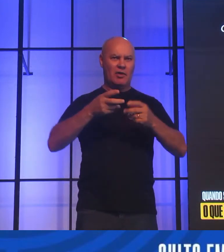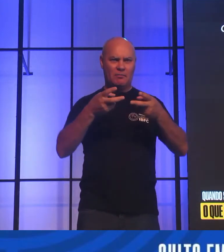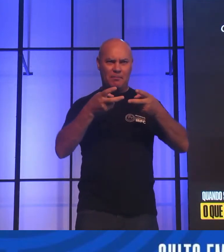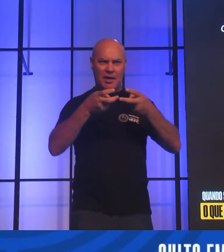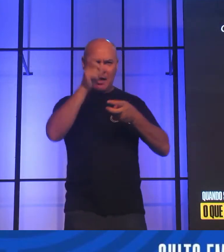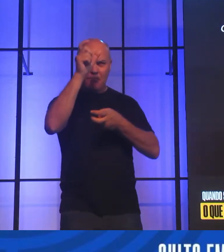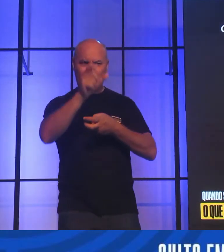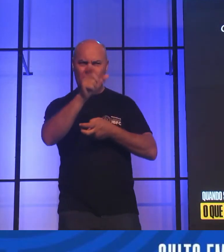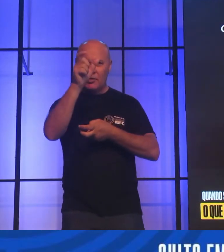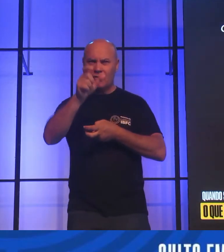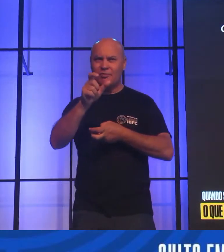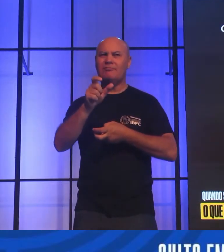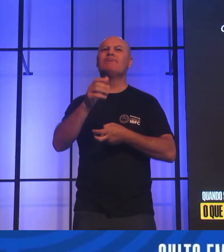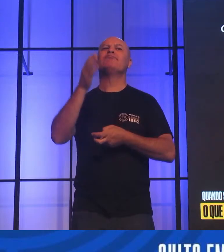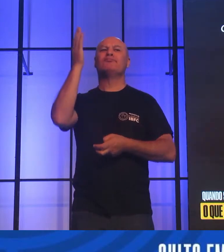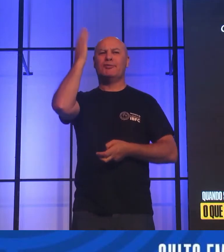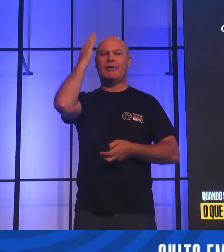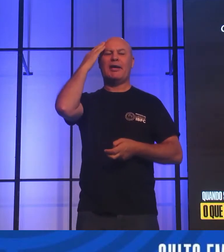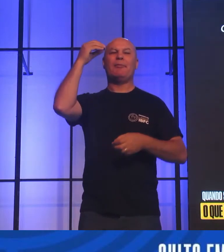nada